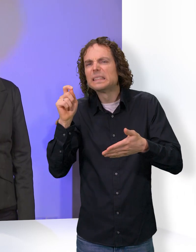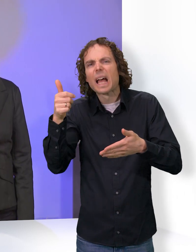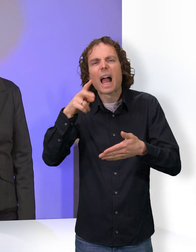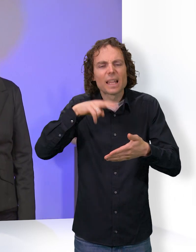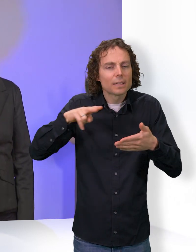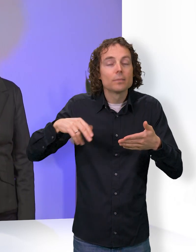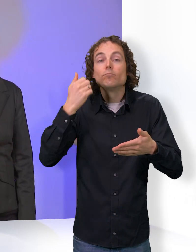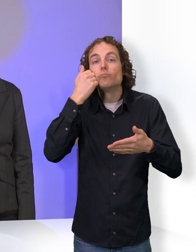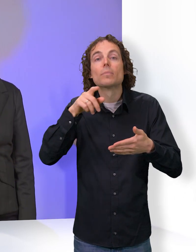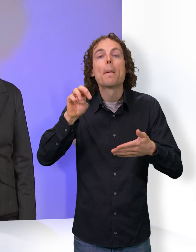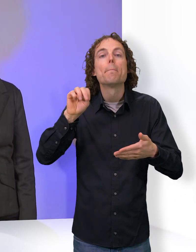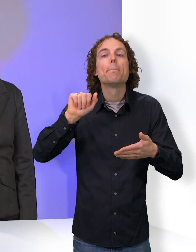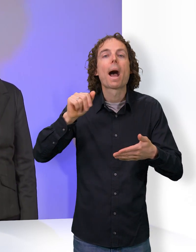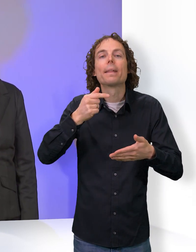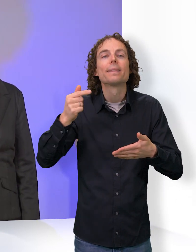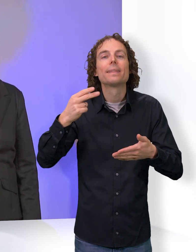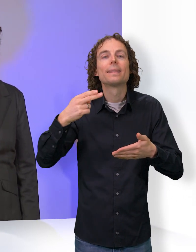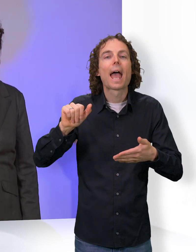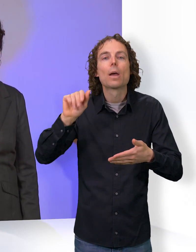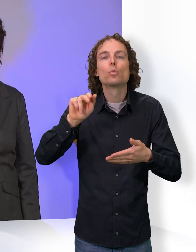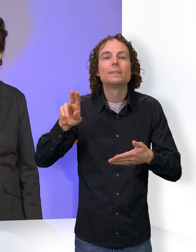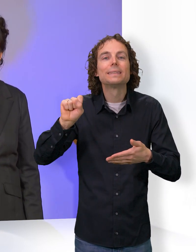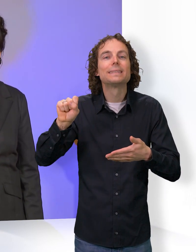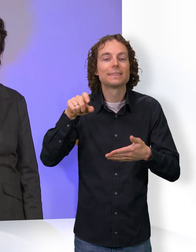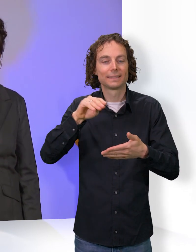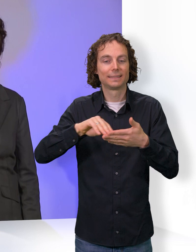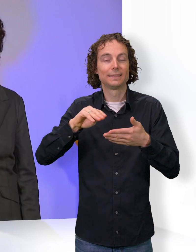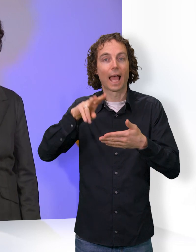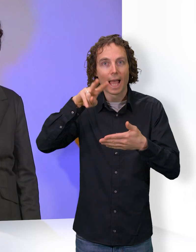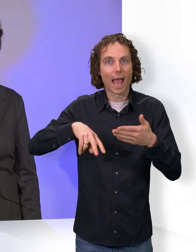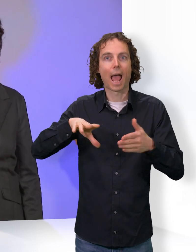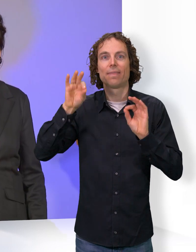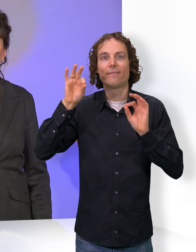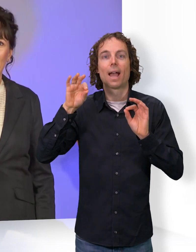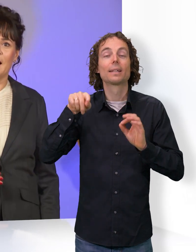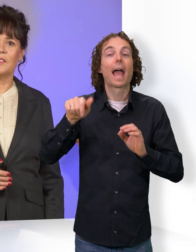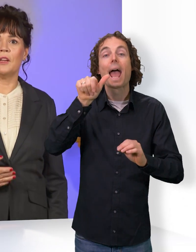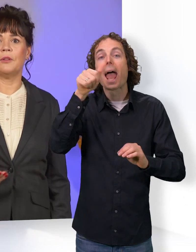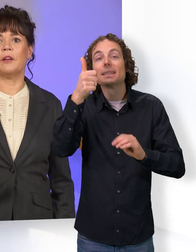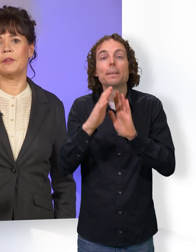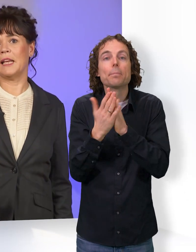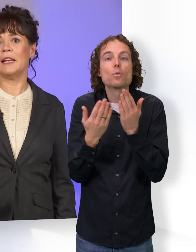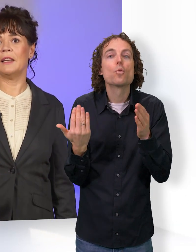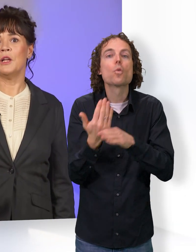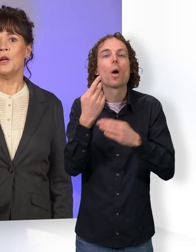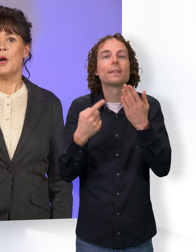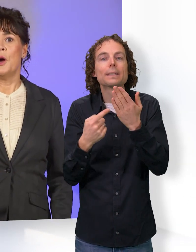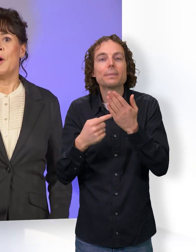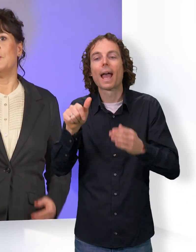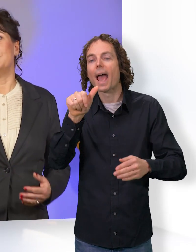fangen Sie bitte erst bei Matthäus an. Das ist das erste Buch im Neuen Testament. Es ist das erste der vier